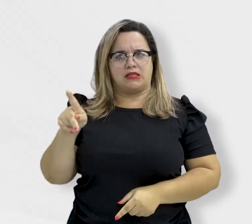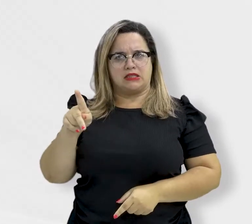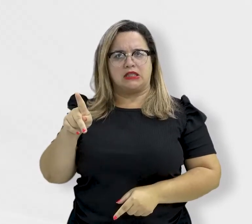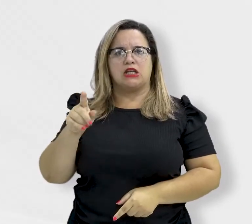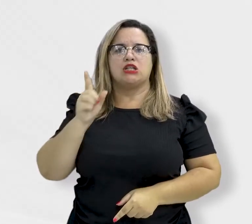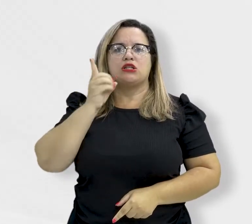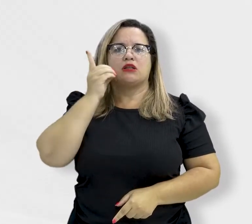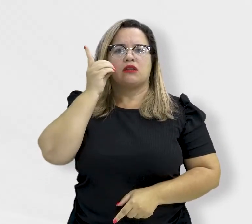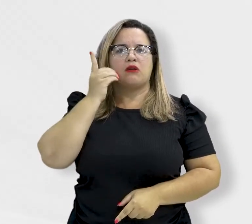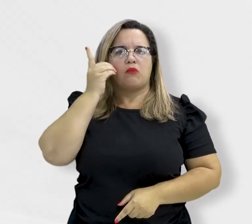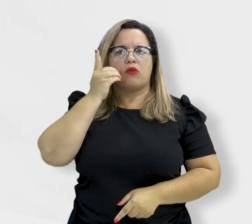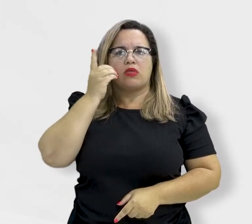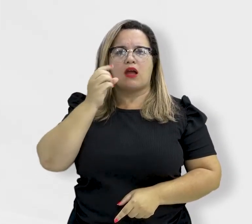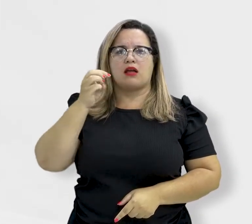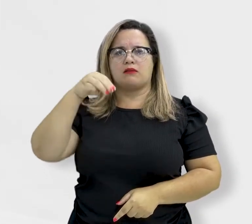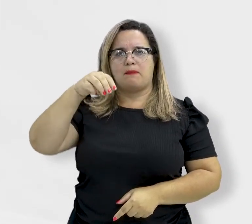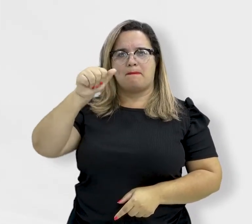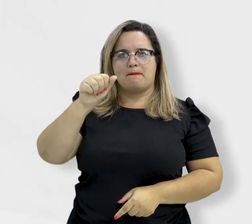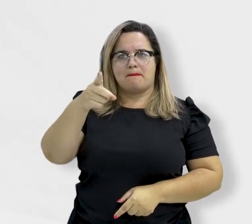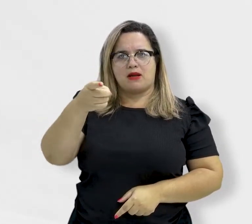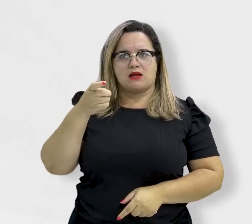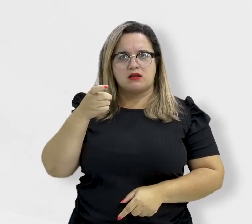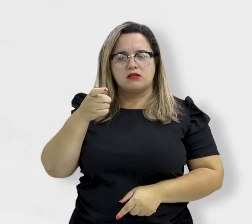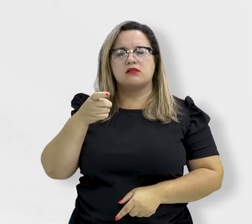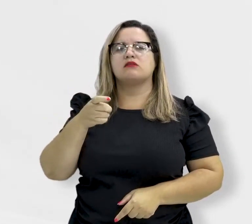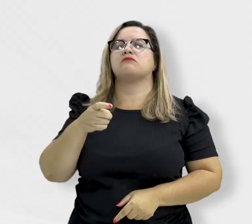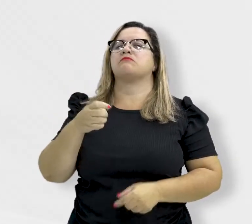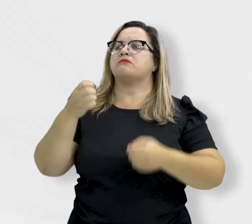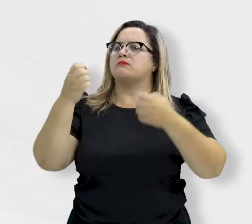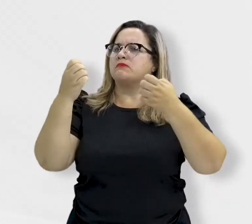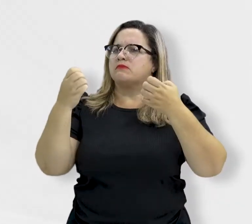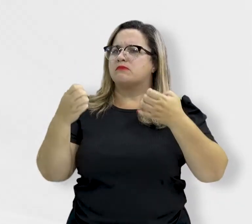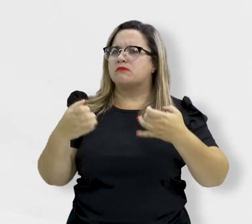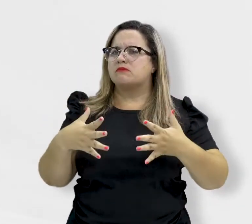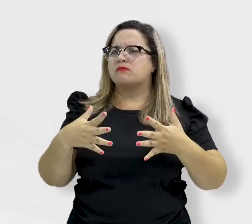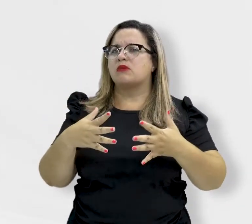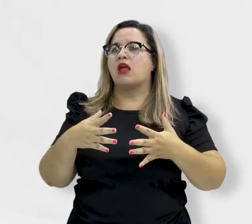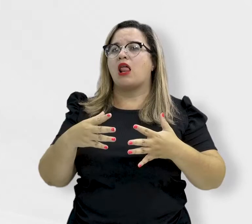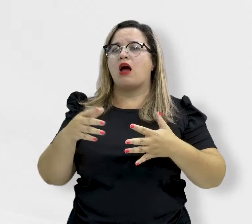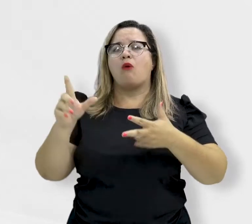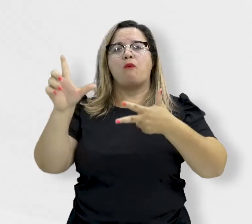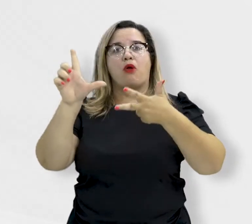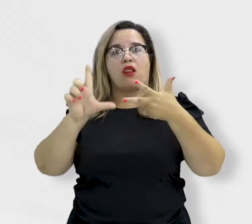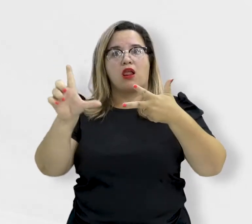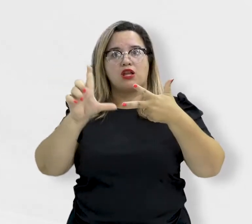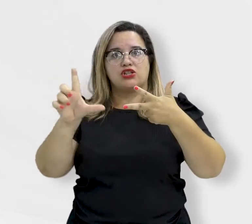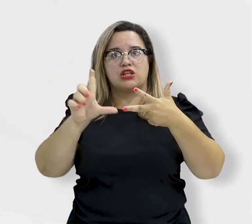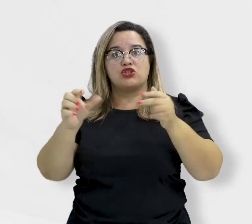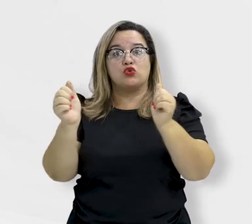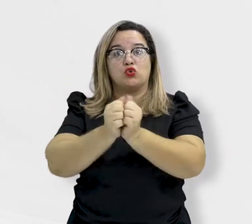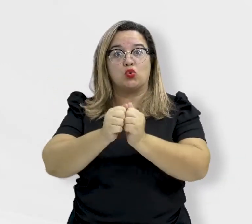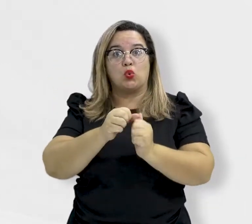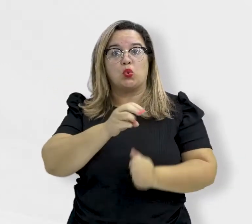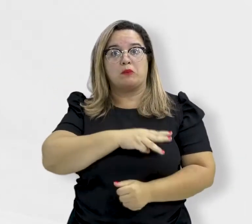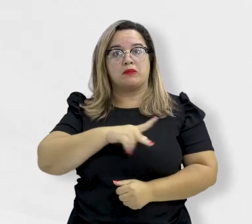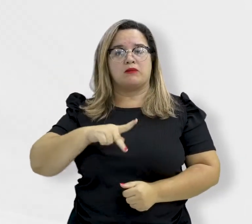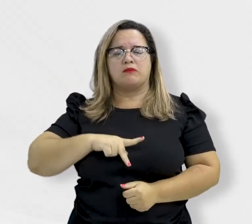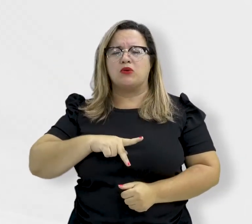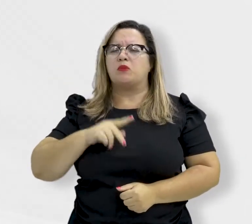Russi, destacou a parceria que tem marcado a relação entre o Poder Legislativo e o Ministério Público. O procurador José Antônio tem